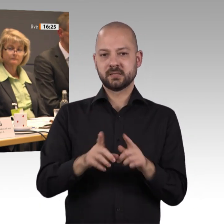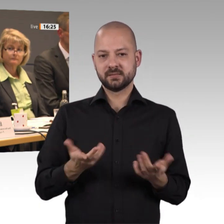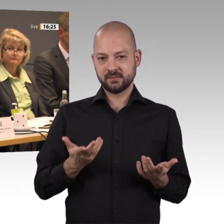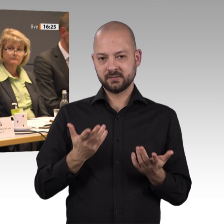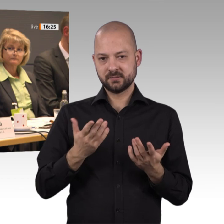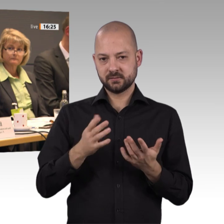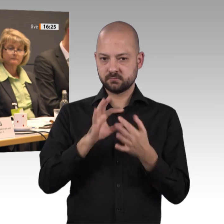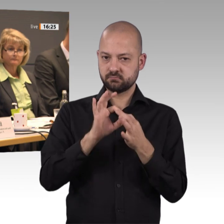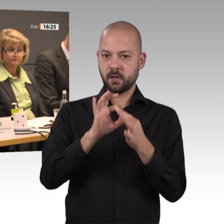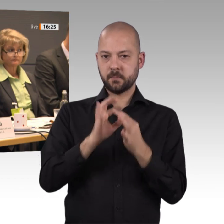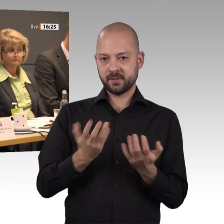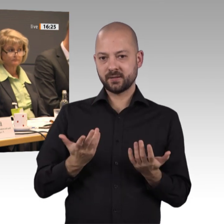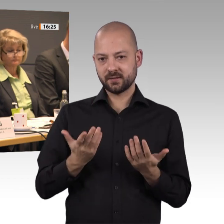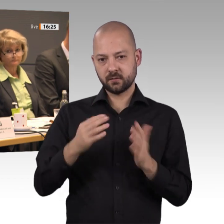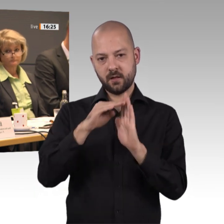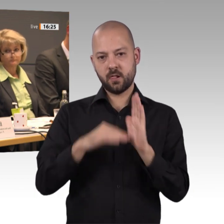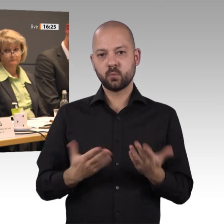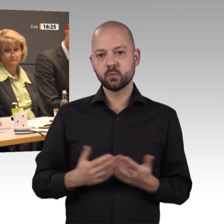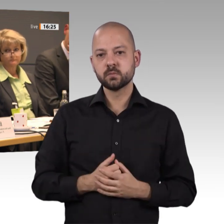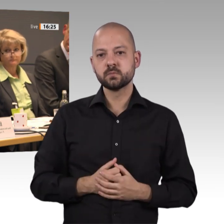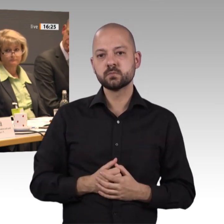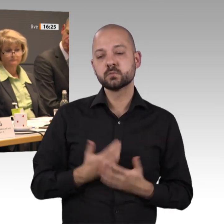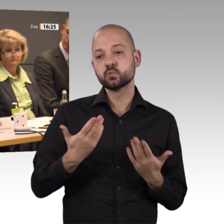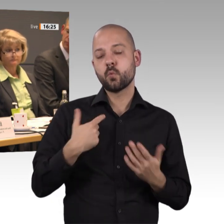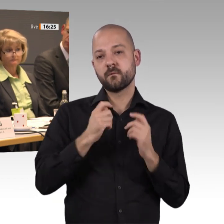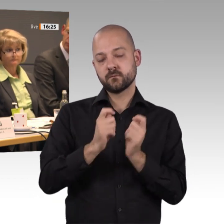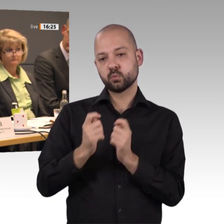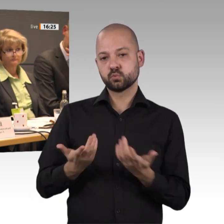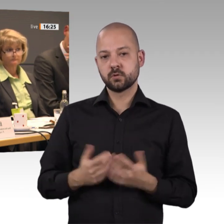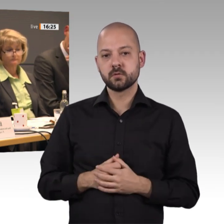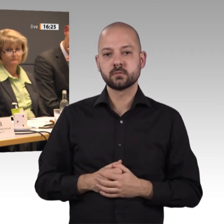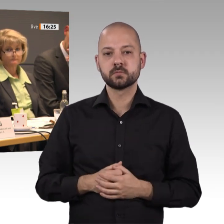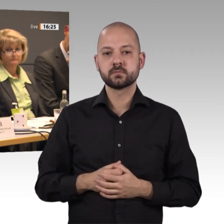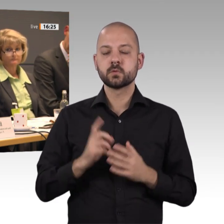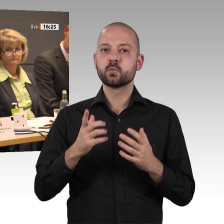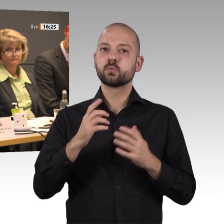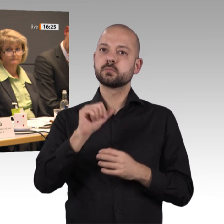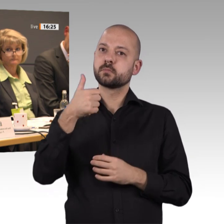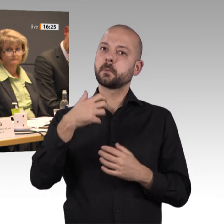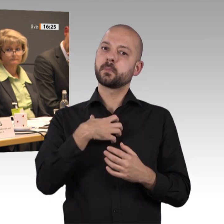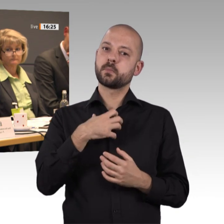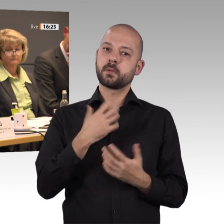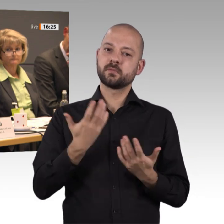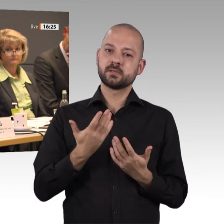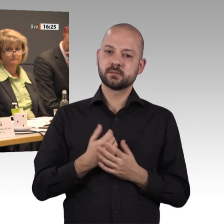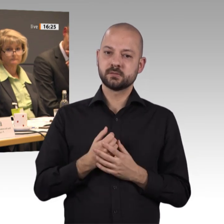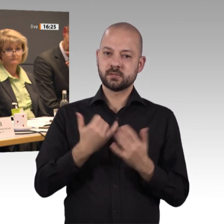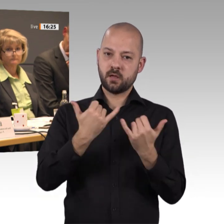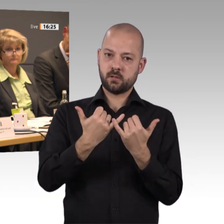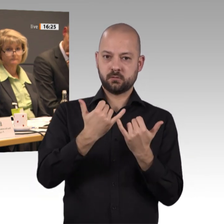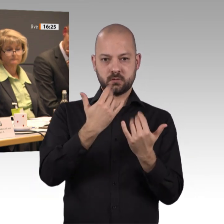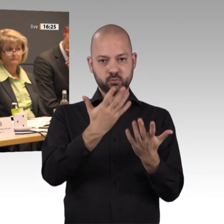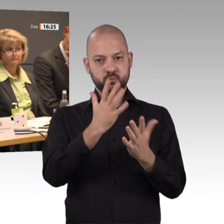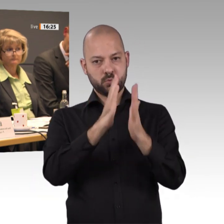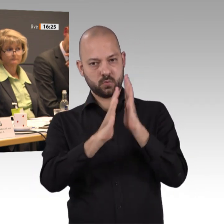Und es wäre uns ein großes Anliegen, wenn zum Beispiel auch Krankenkassen dazu aufgefordert wären, zu den Ansprüchen auf